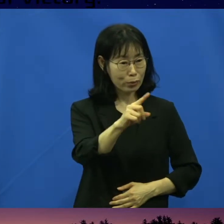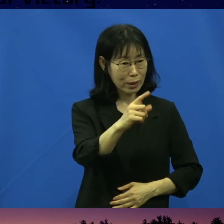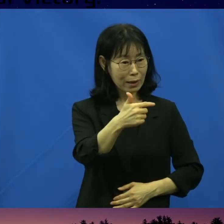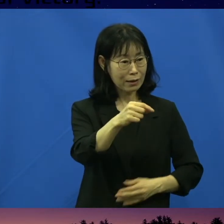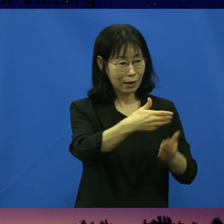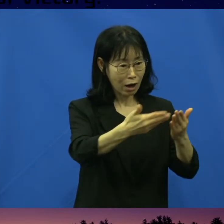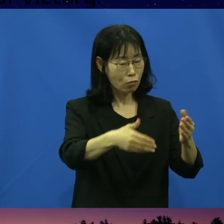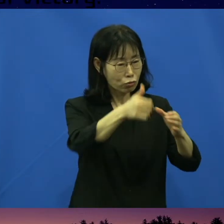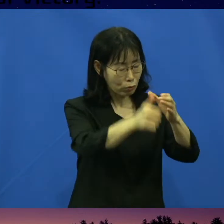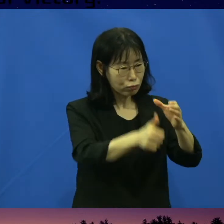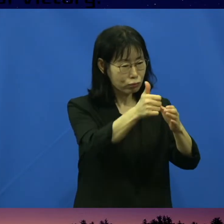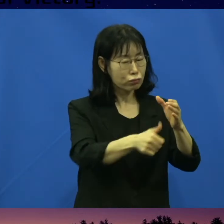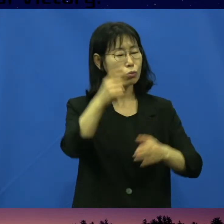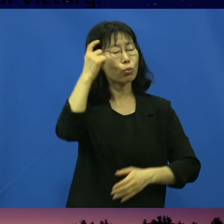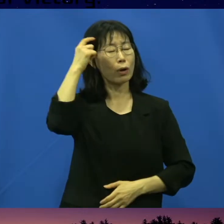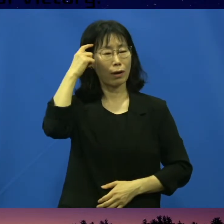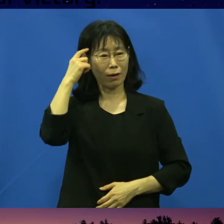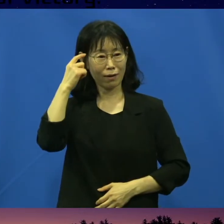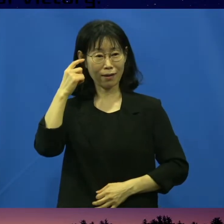그 강물 얘기가 아니에요.